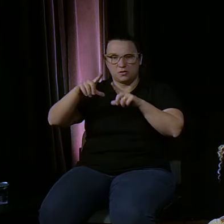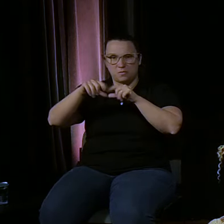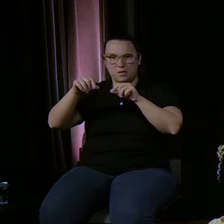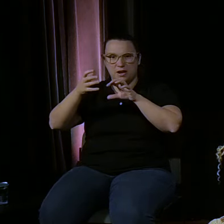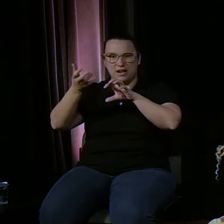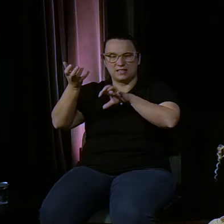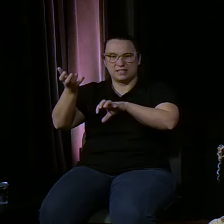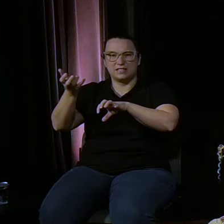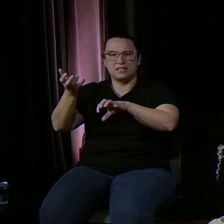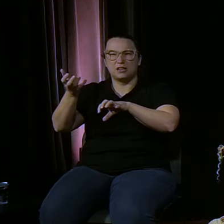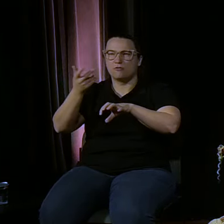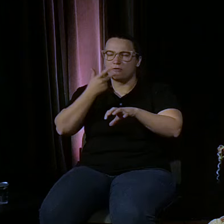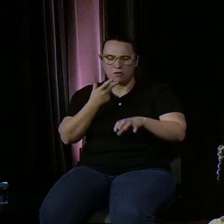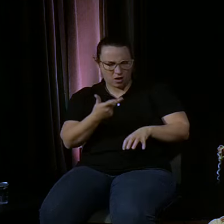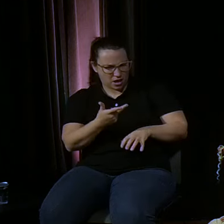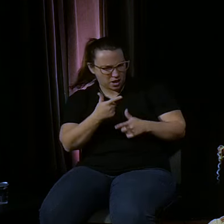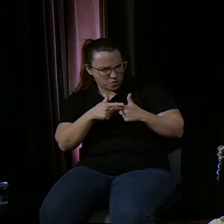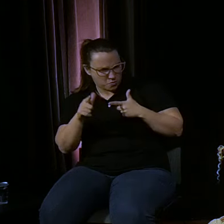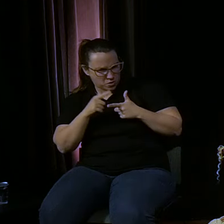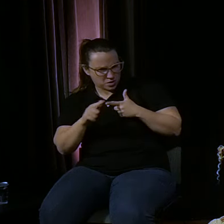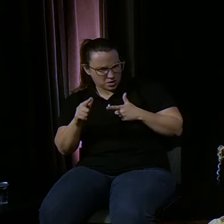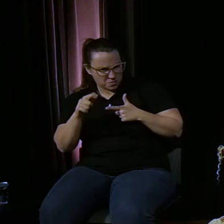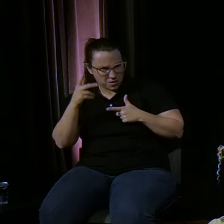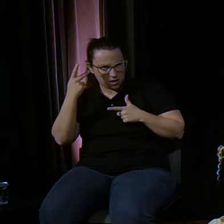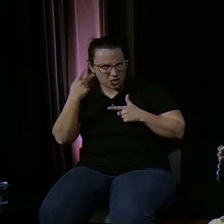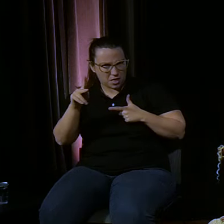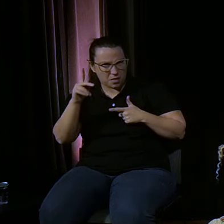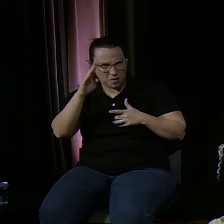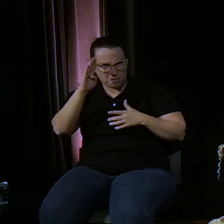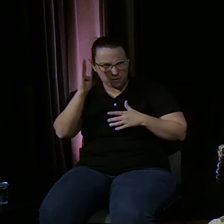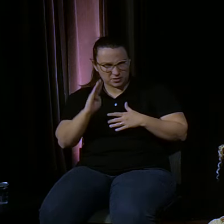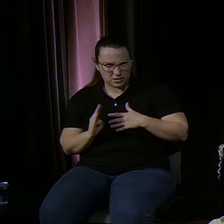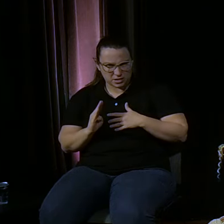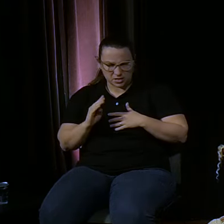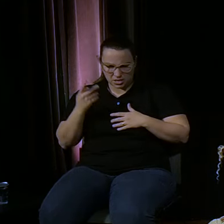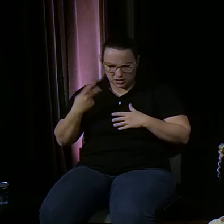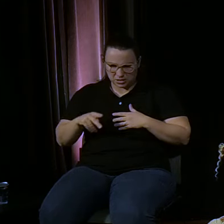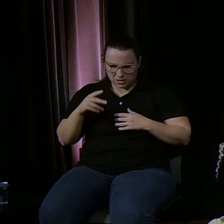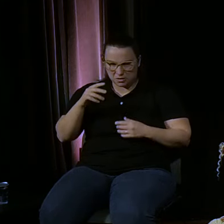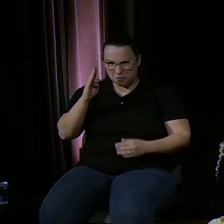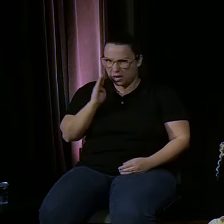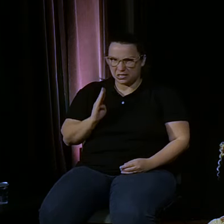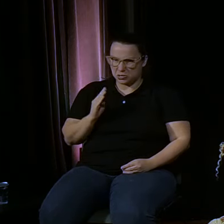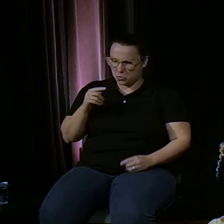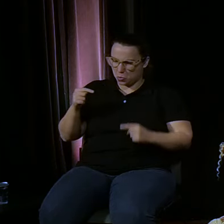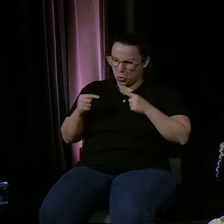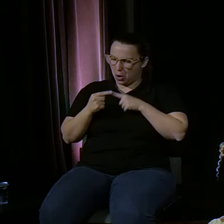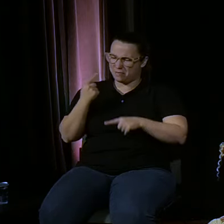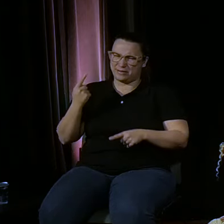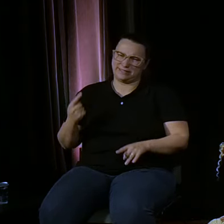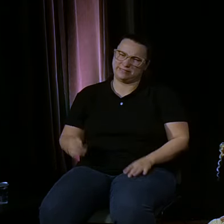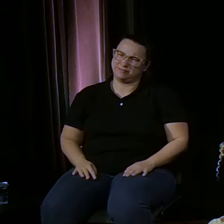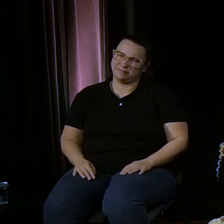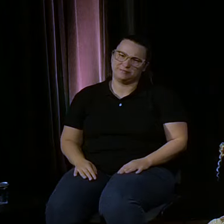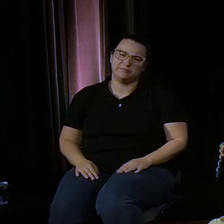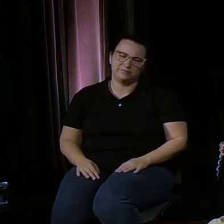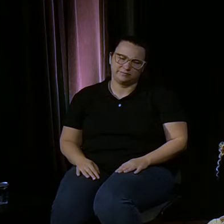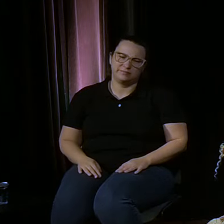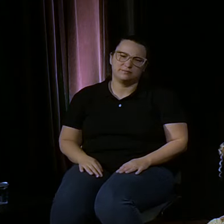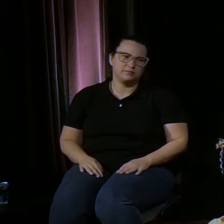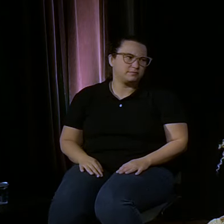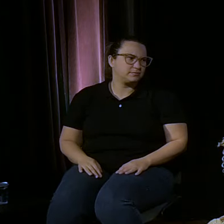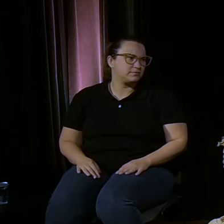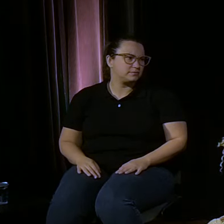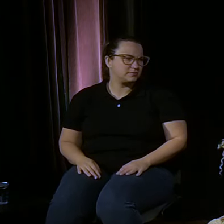que o filme colocava uma problemática que não era brasileira, o preconceito racial. Então...